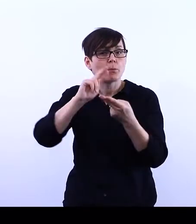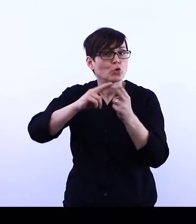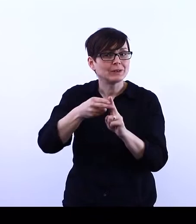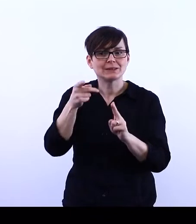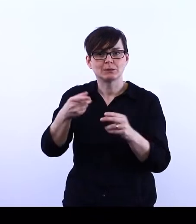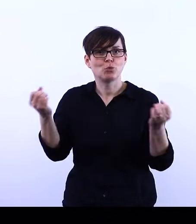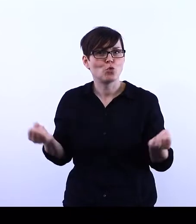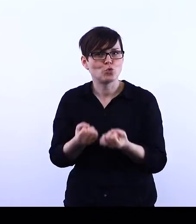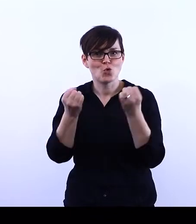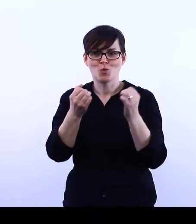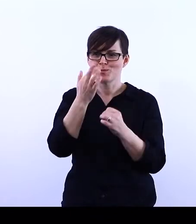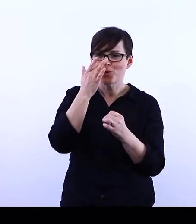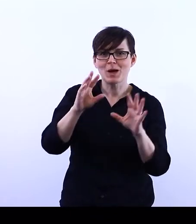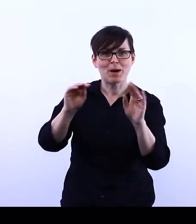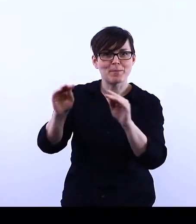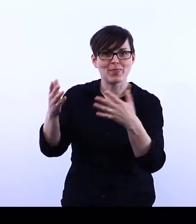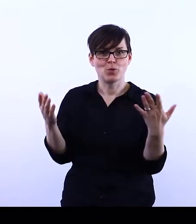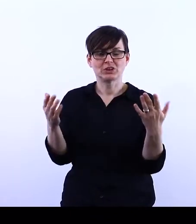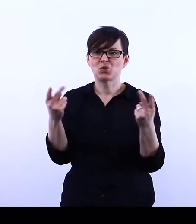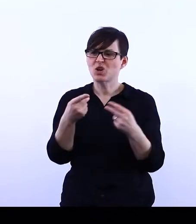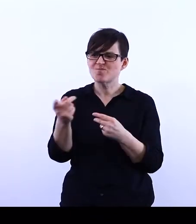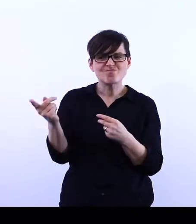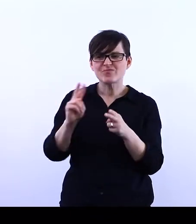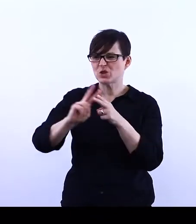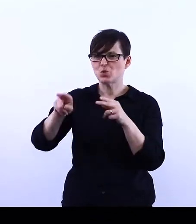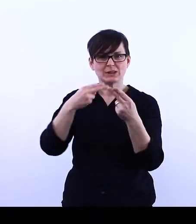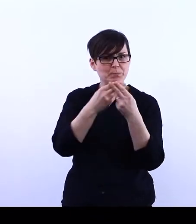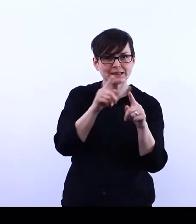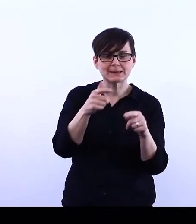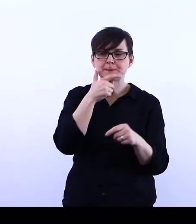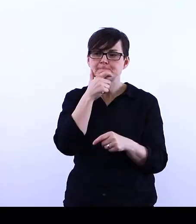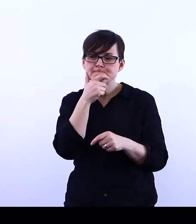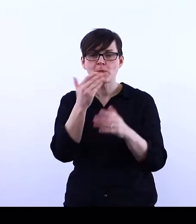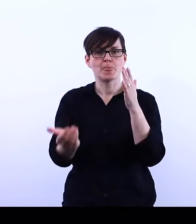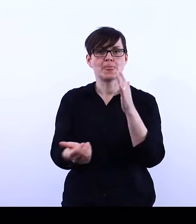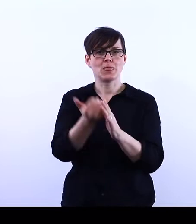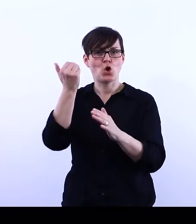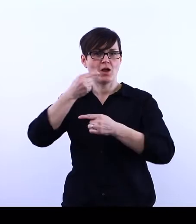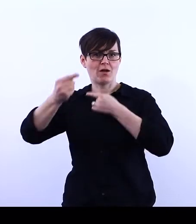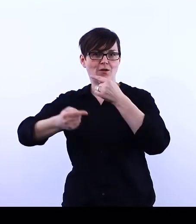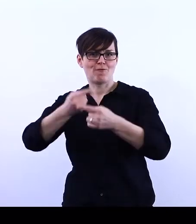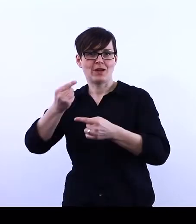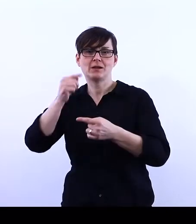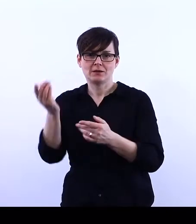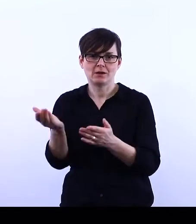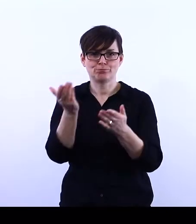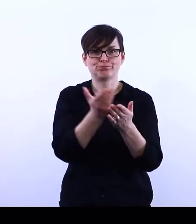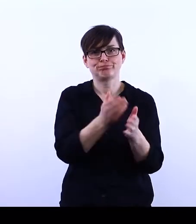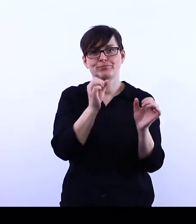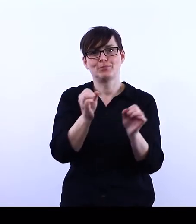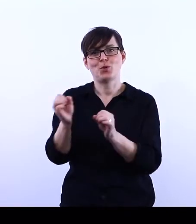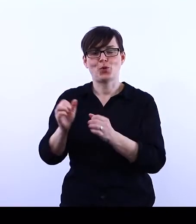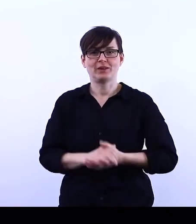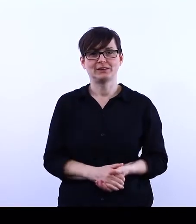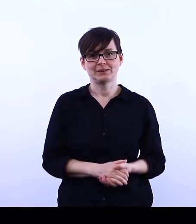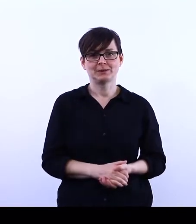oder aber auch neue Tools zu entwickeln, die dann eben in dem Verband eingesetzt werden können. Ich glaube, was auch ganz wichtig ist, ist, dass es